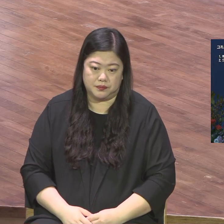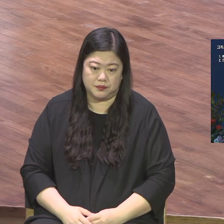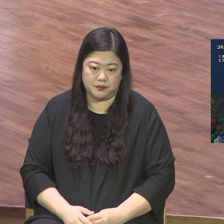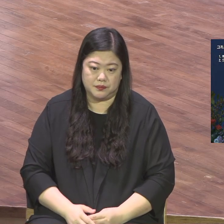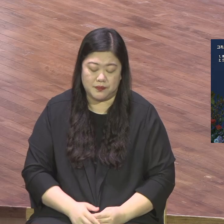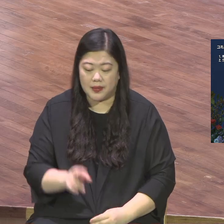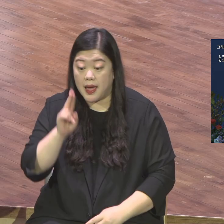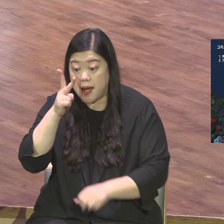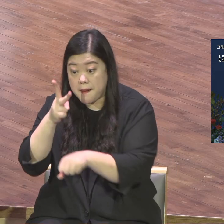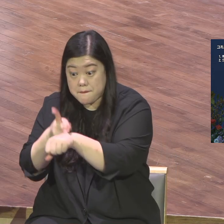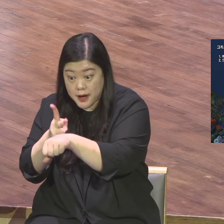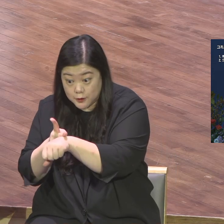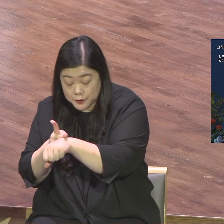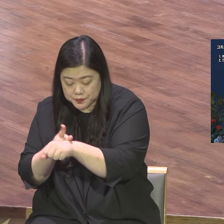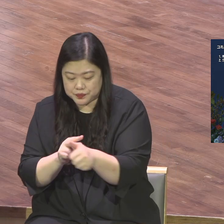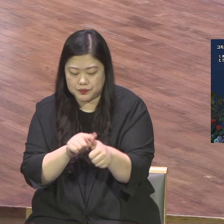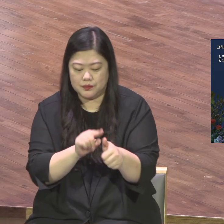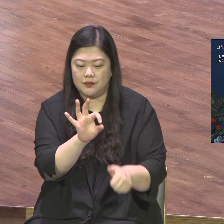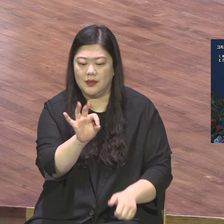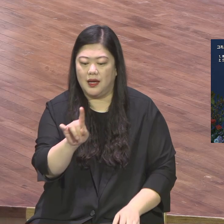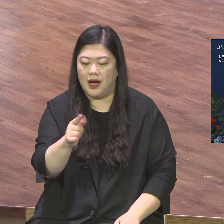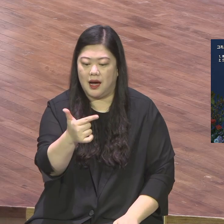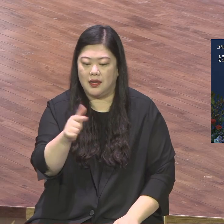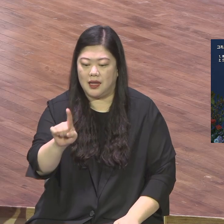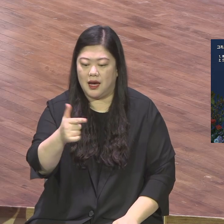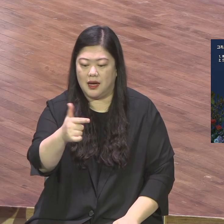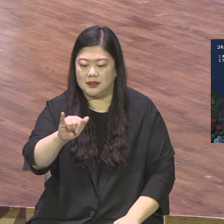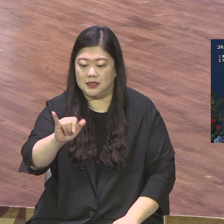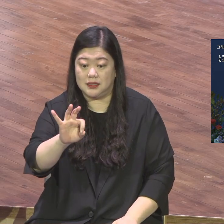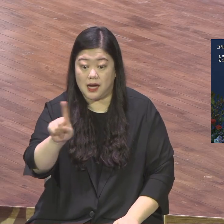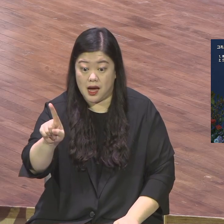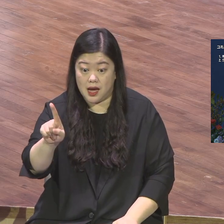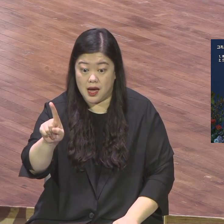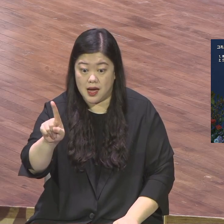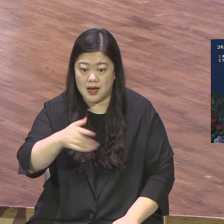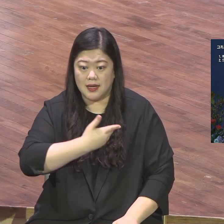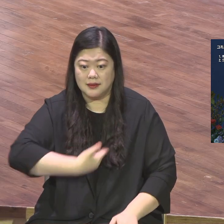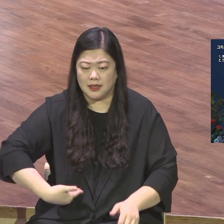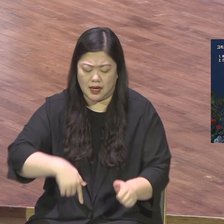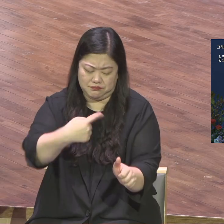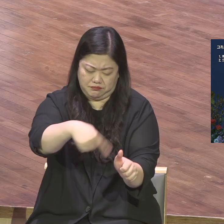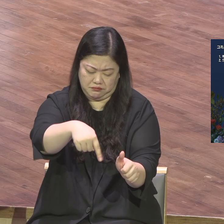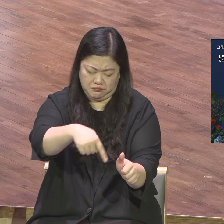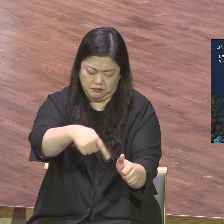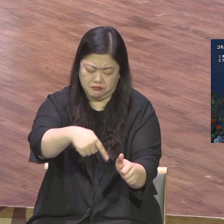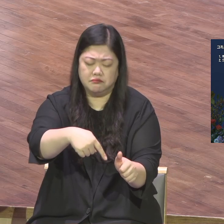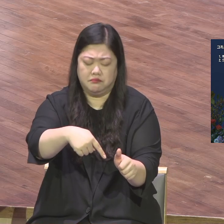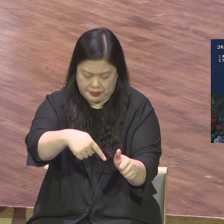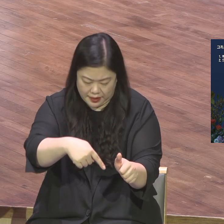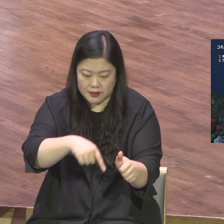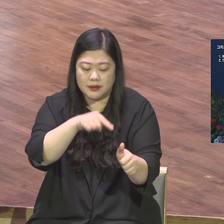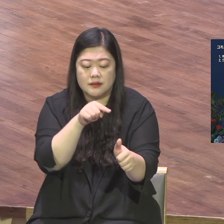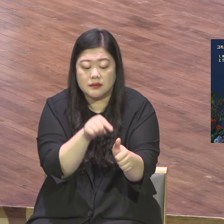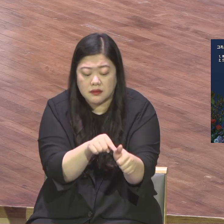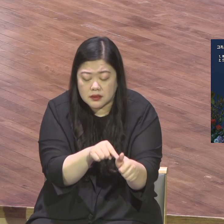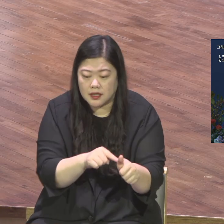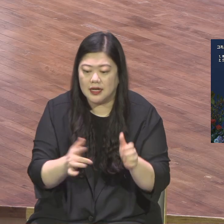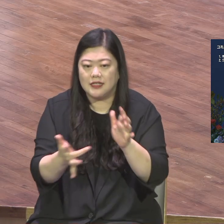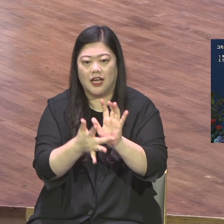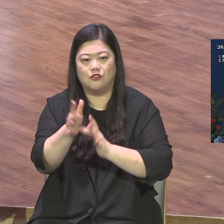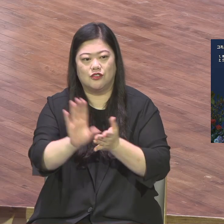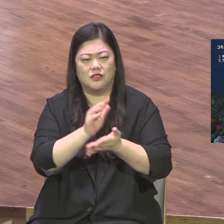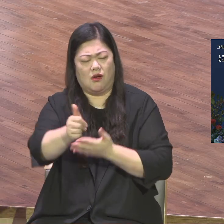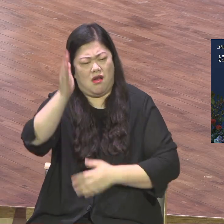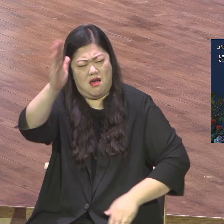받고 나서부터 즉시 현장에 나가서 예수가 그리스도다. 우리가 기다렸던 메시아 그분이 예수다. 막